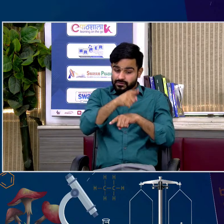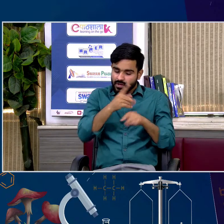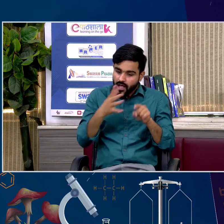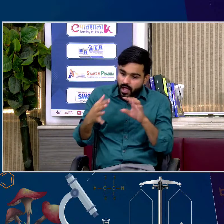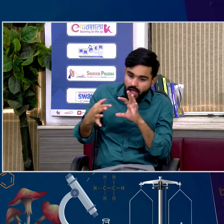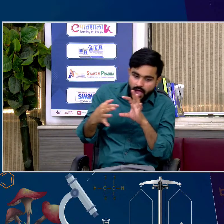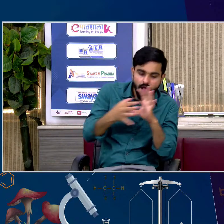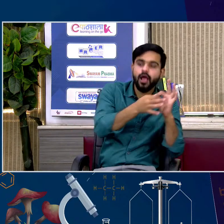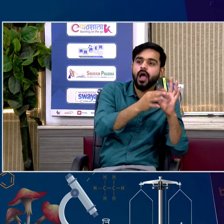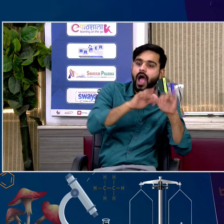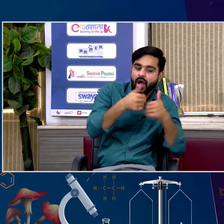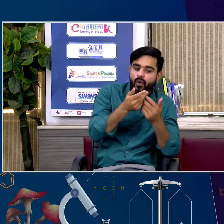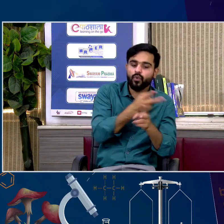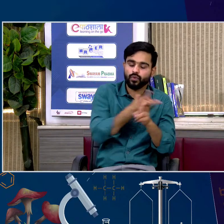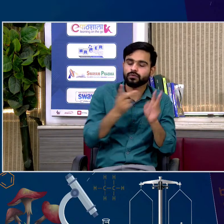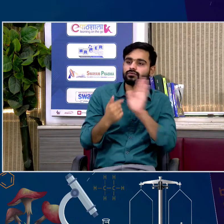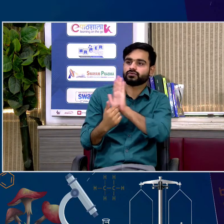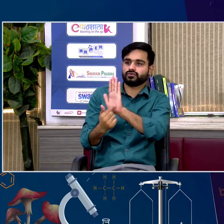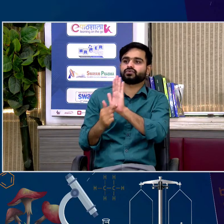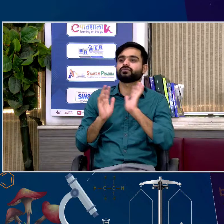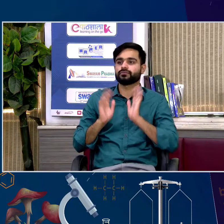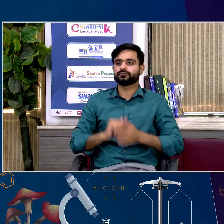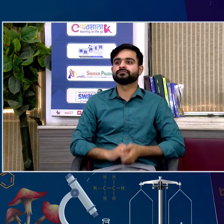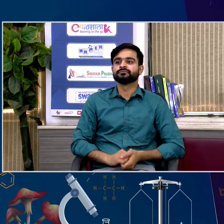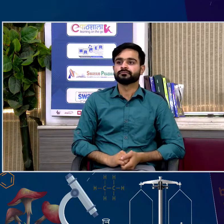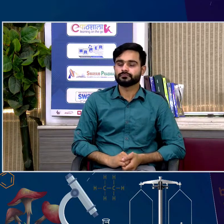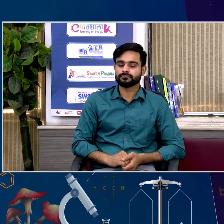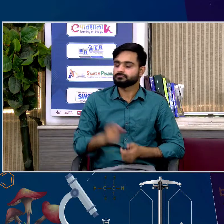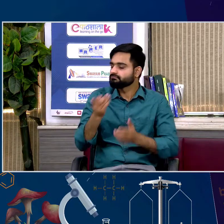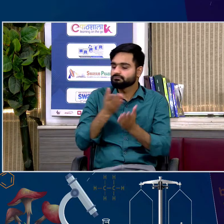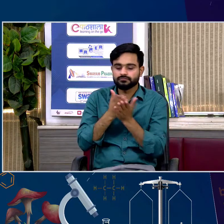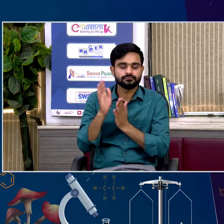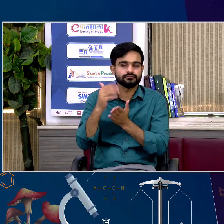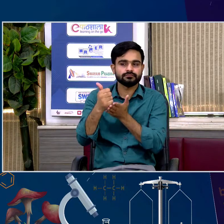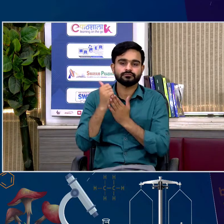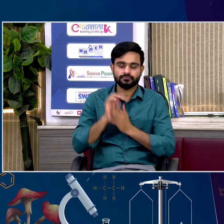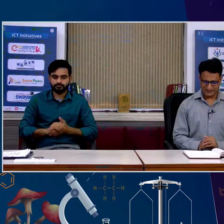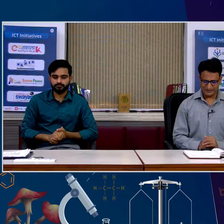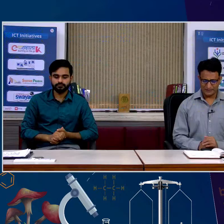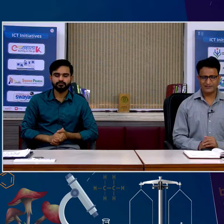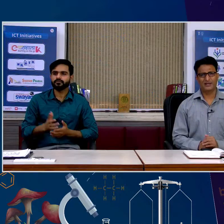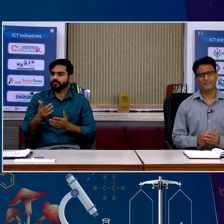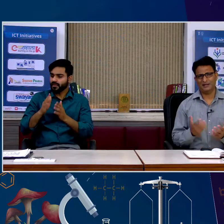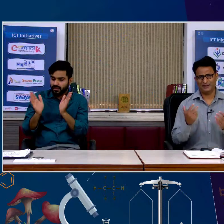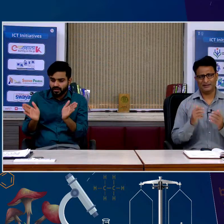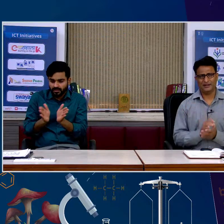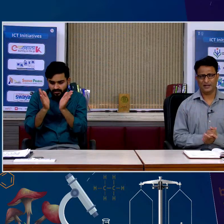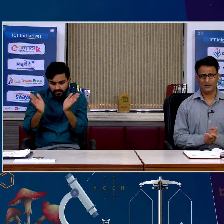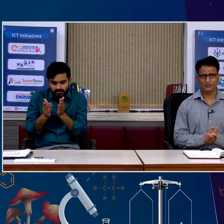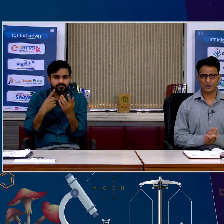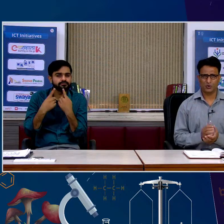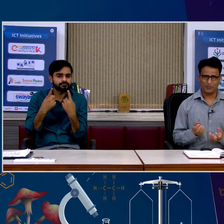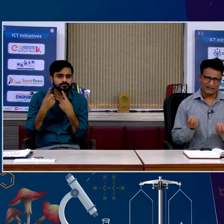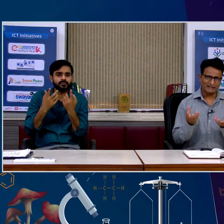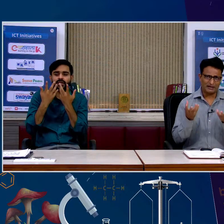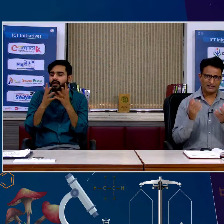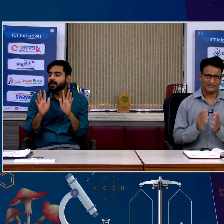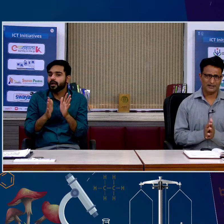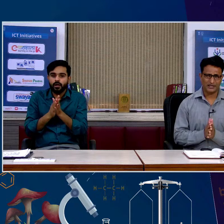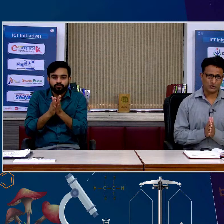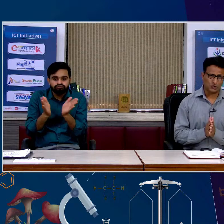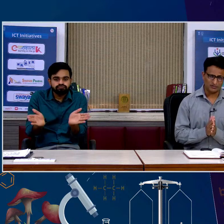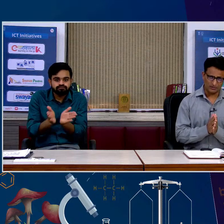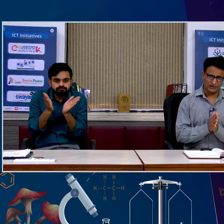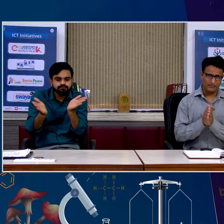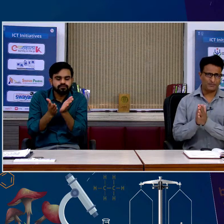इस्तेमाल होगी, वो दिखाइए बच्चे को. That will be helpful. राइट. इनकरेजमेंट की बात आती है, अगर हम किसी को प्रेरित करना